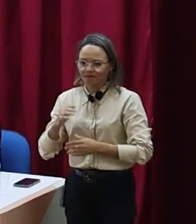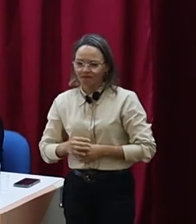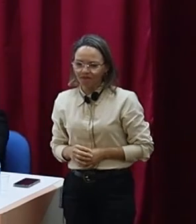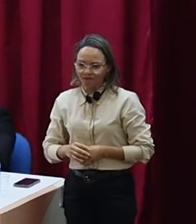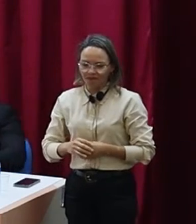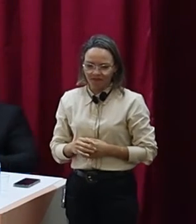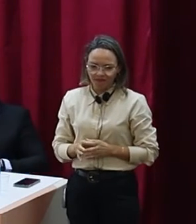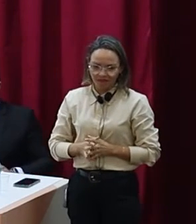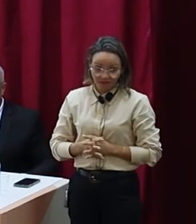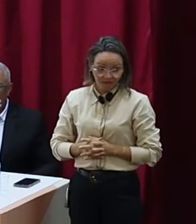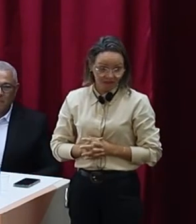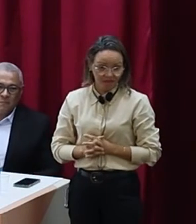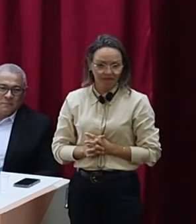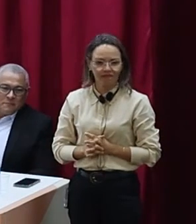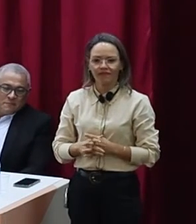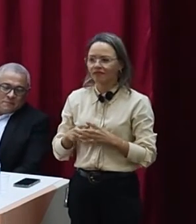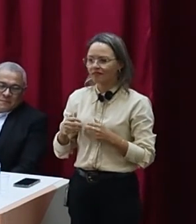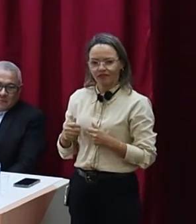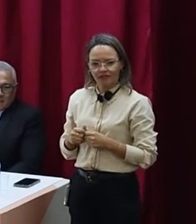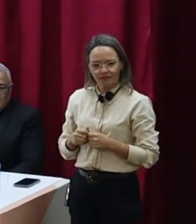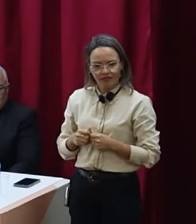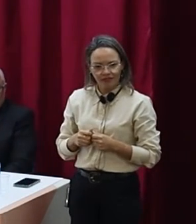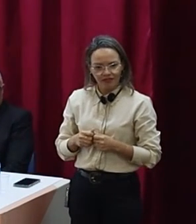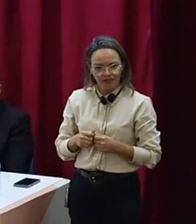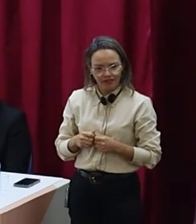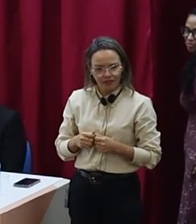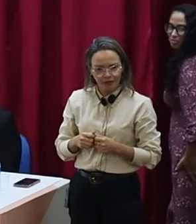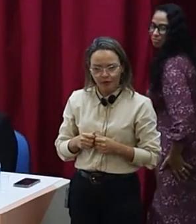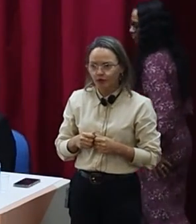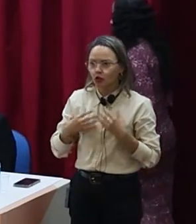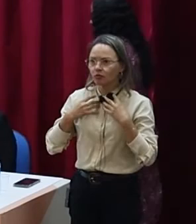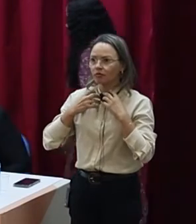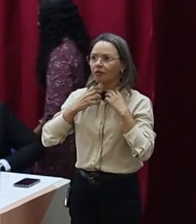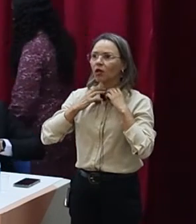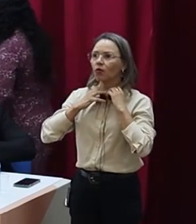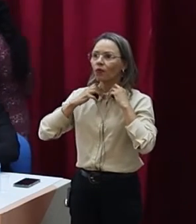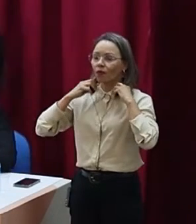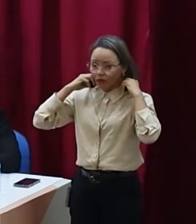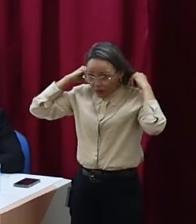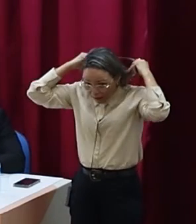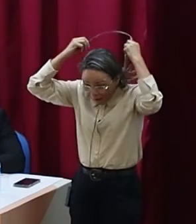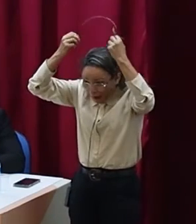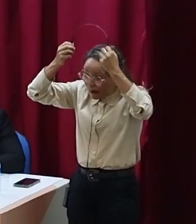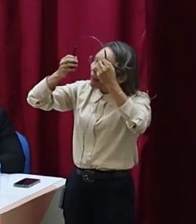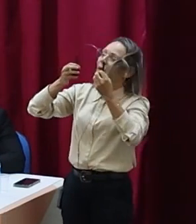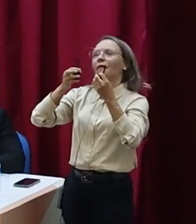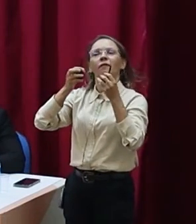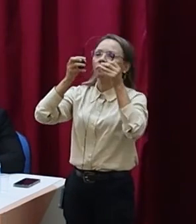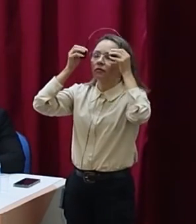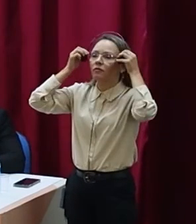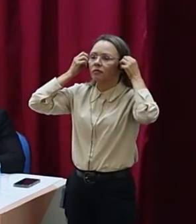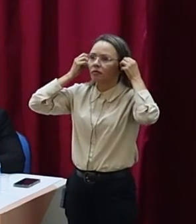Hola, hola. Está muy cerca Profesor, voy a hacerle una pregunta